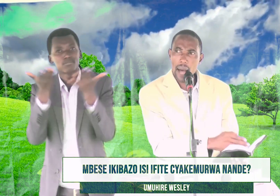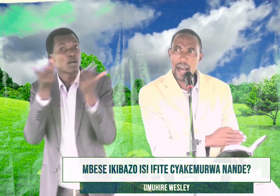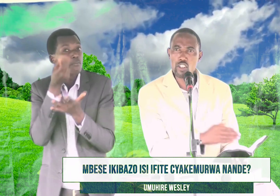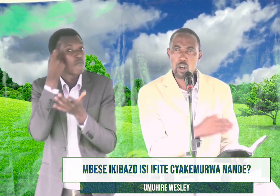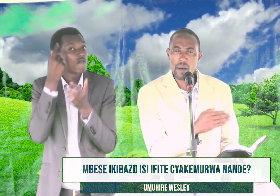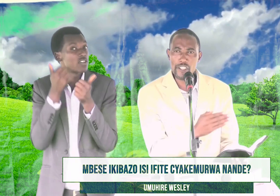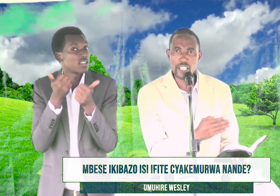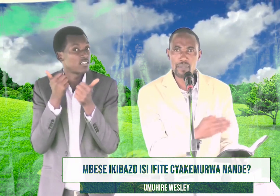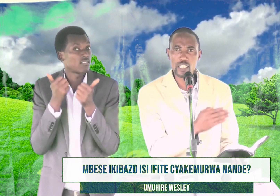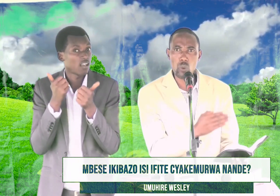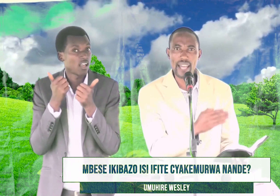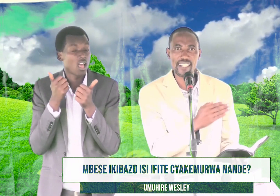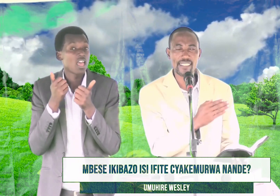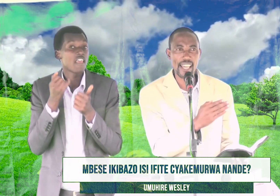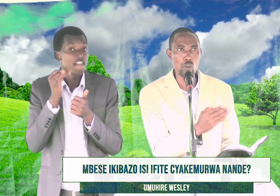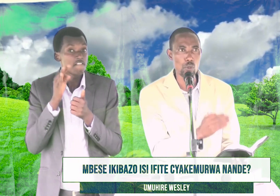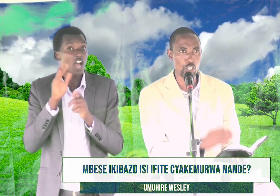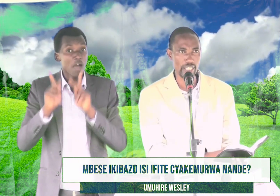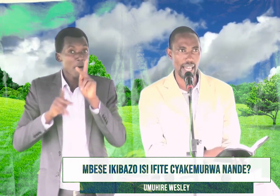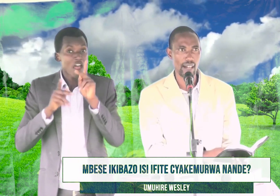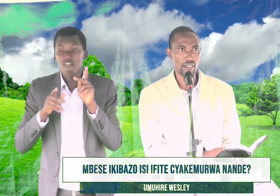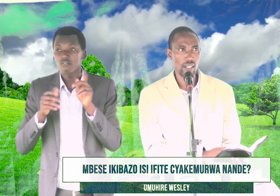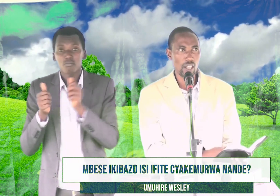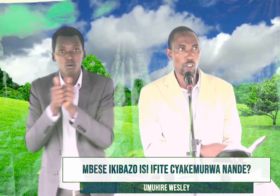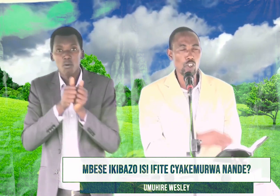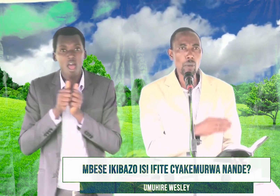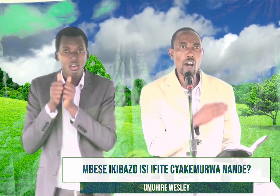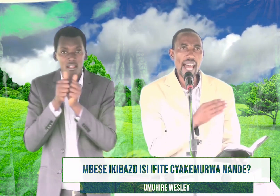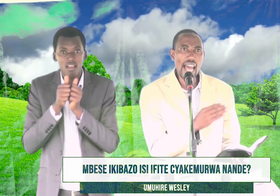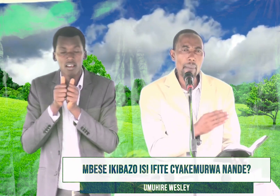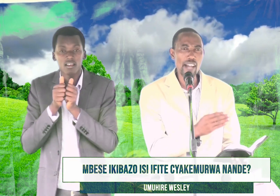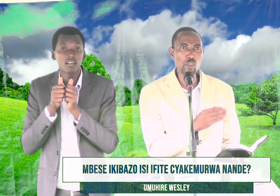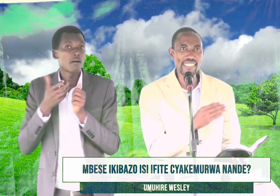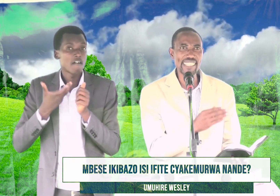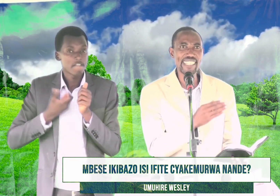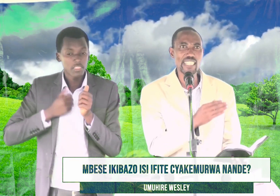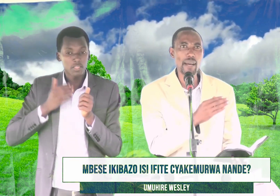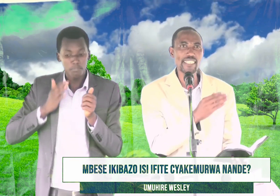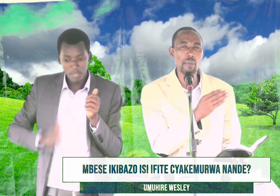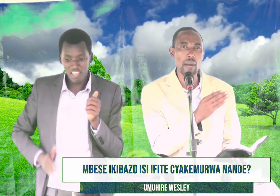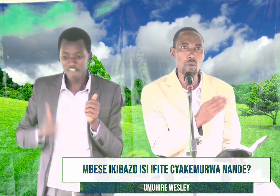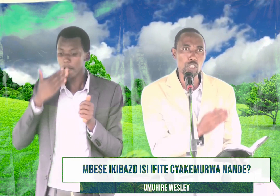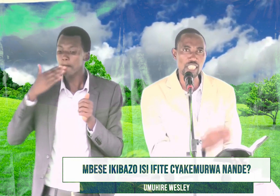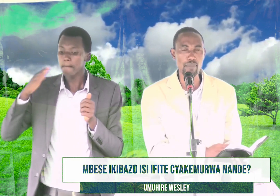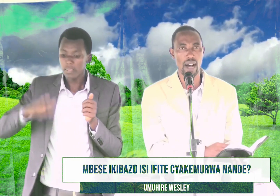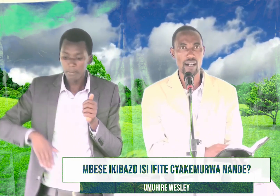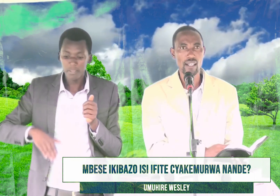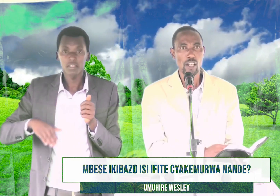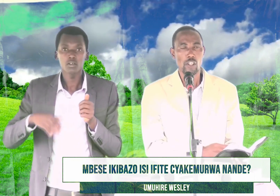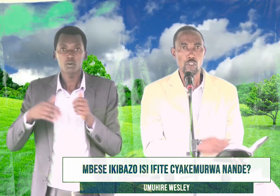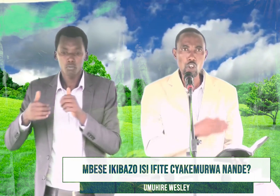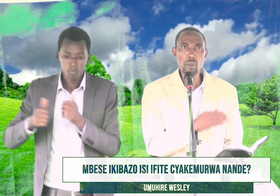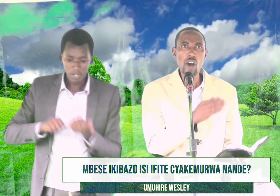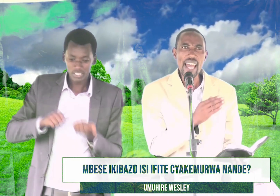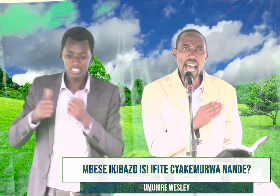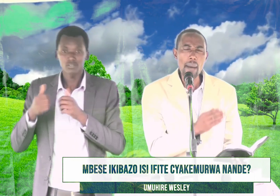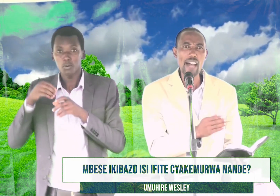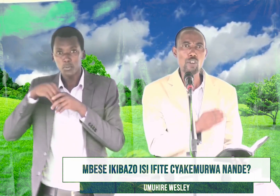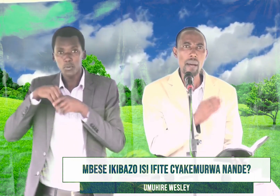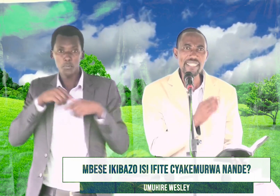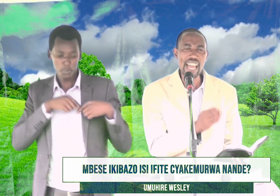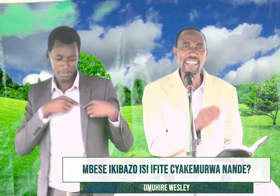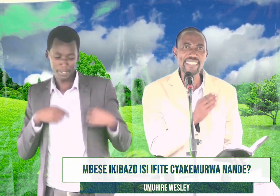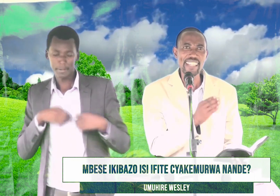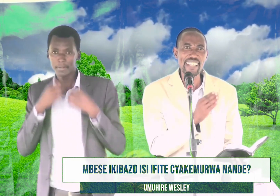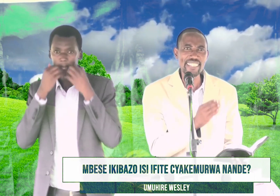nubwo hari abantu ngo bafite imyitwarire itera umujinya nubwo hari abantu batigeze bakebwa mu mutima nubwo hari